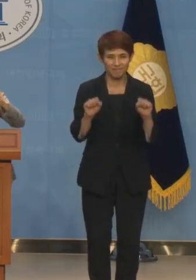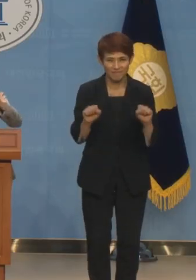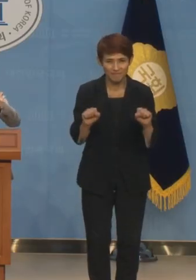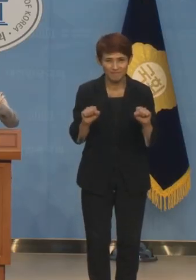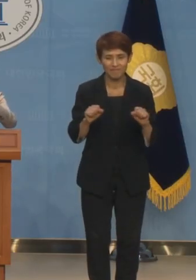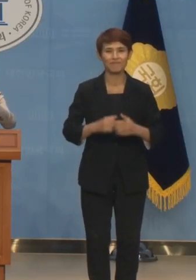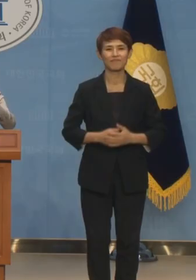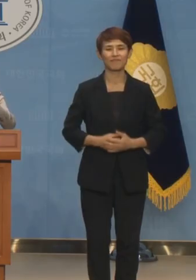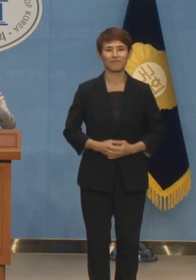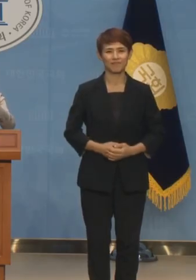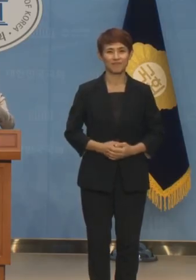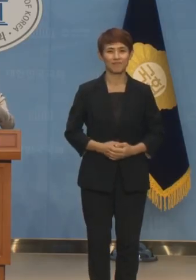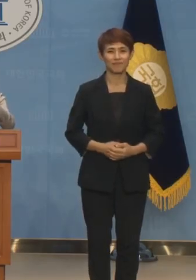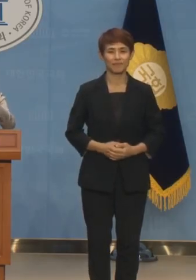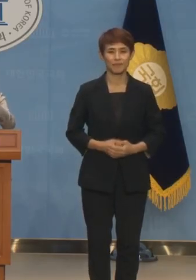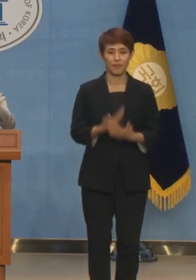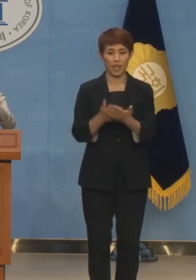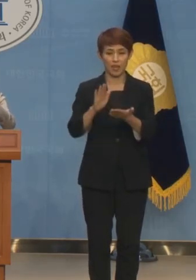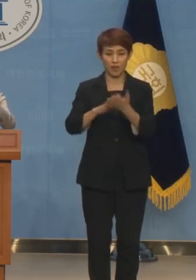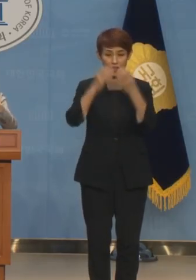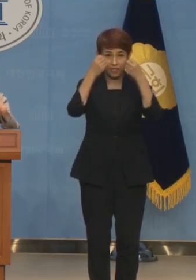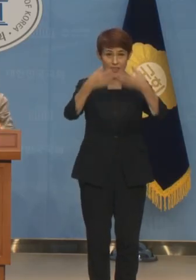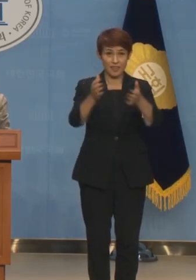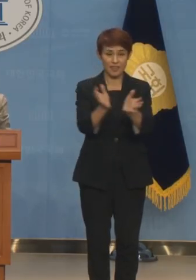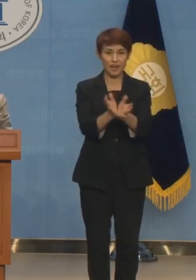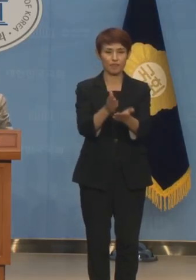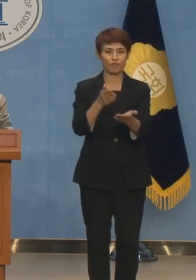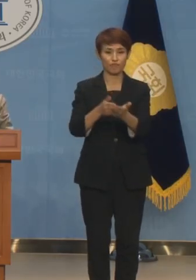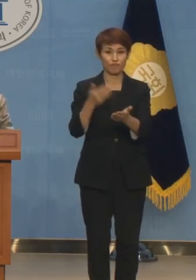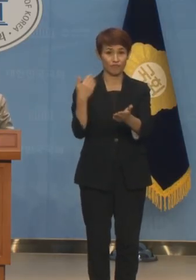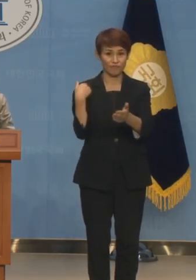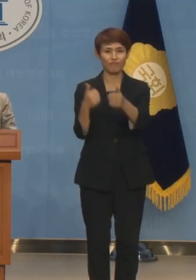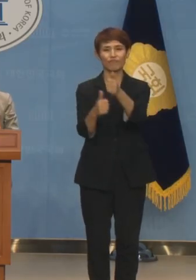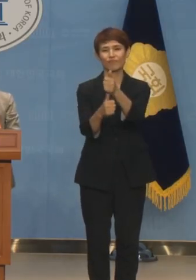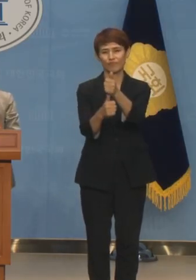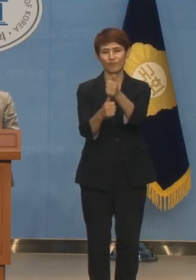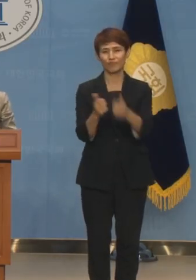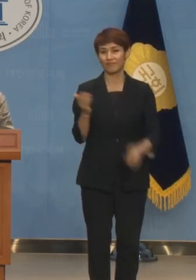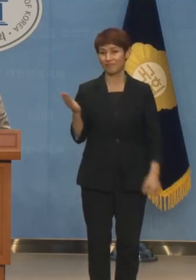안녕하세요. 개혁신당 부대변인 이혜숙입니다.